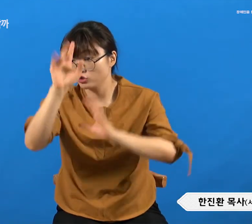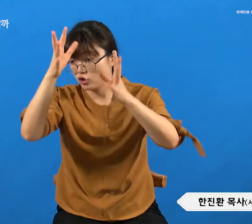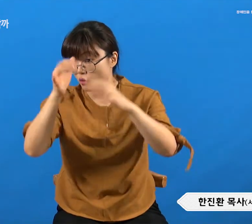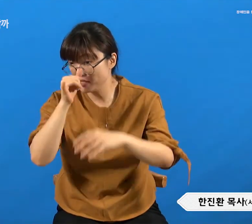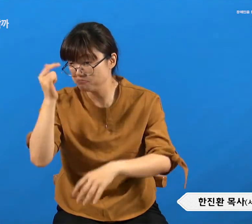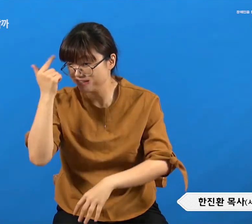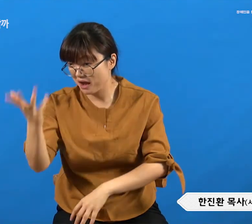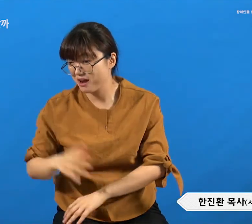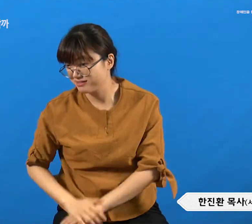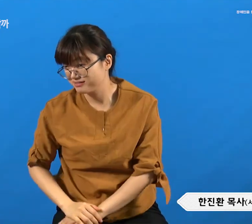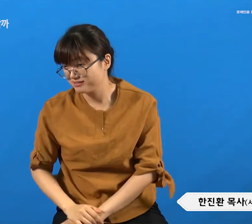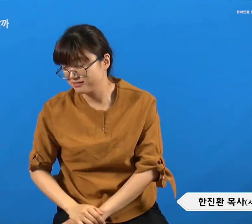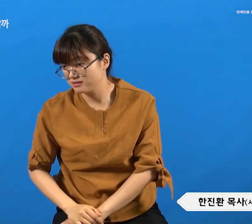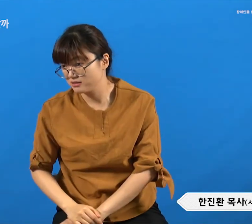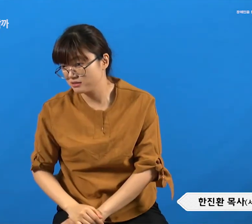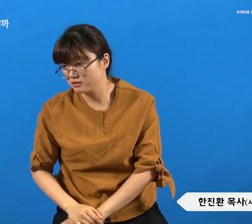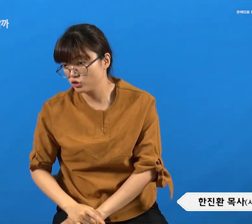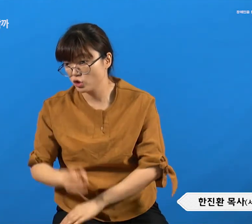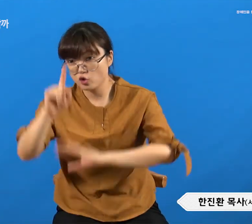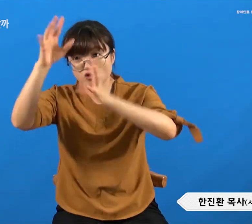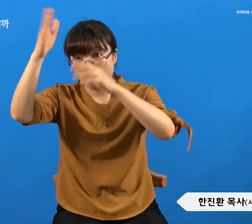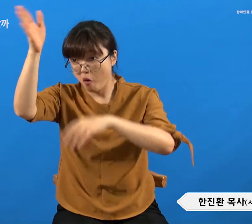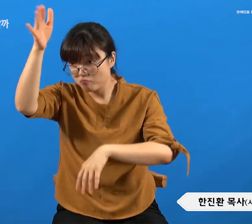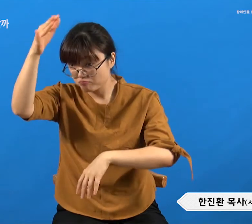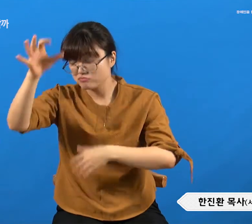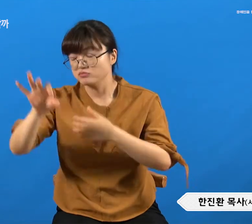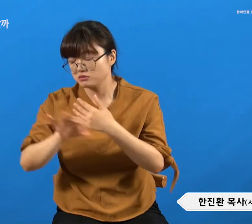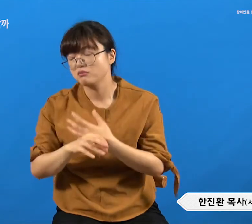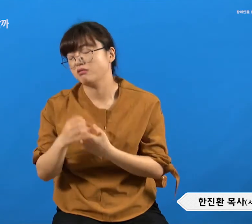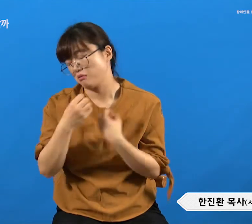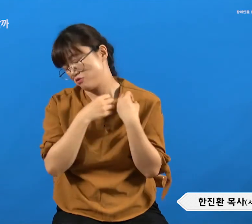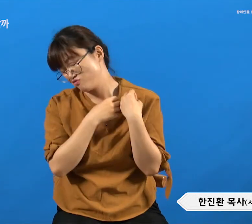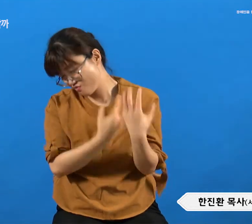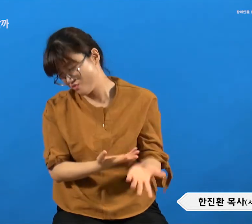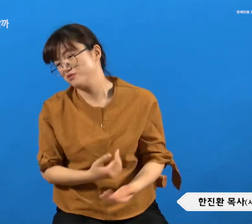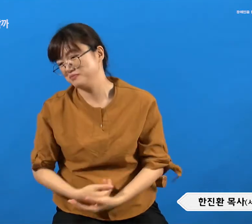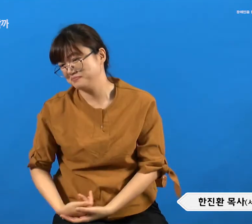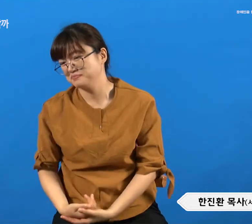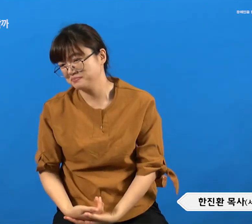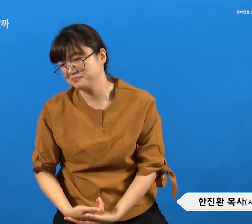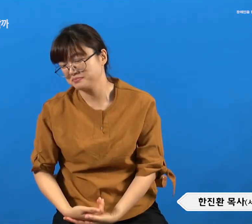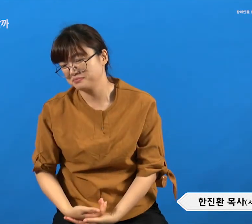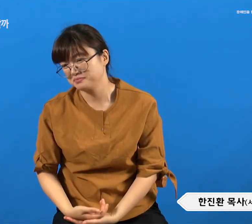천국에도 있습니까? 천국에 없으면 그냥 내버려 둡시다.